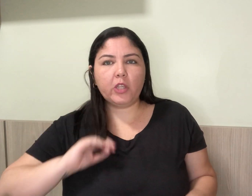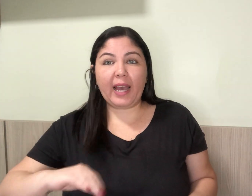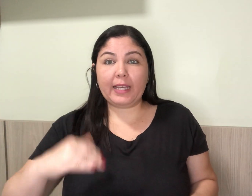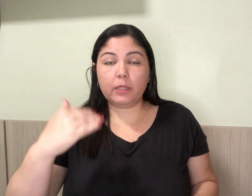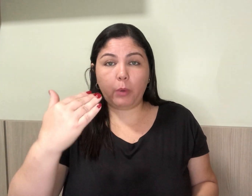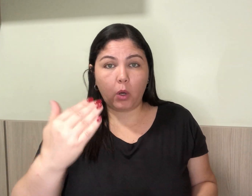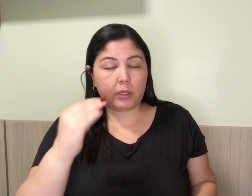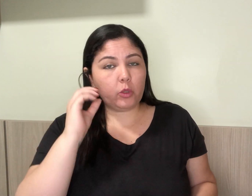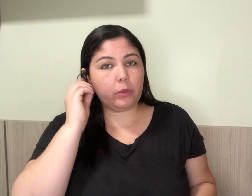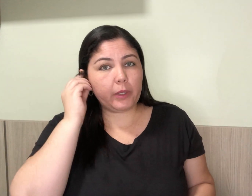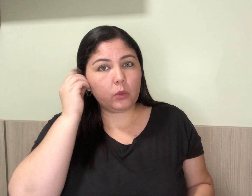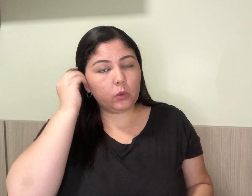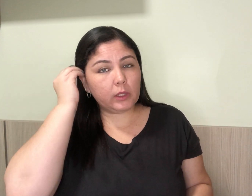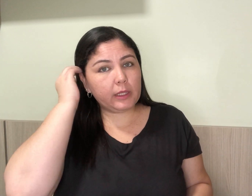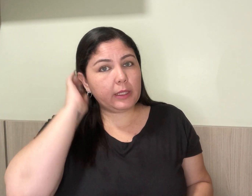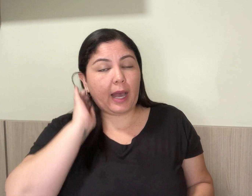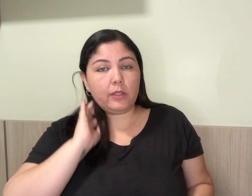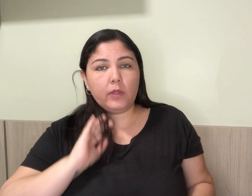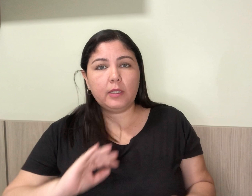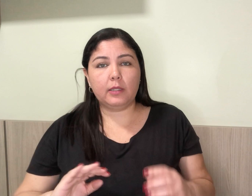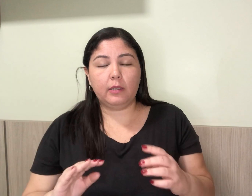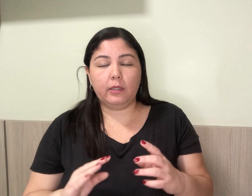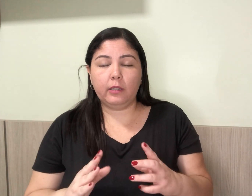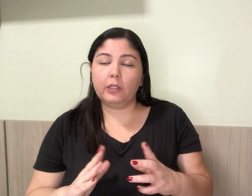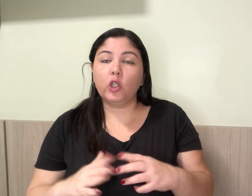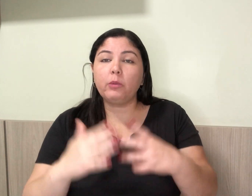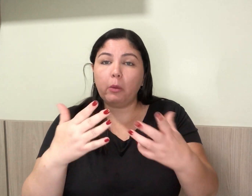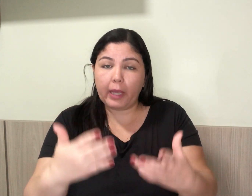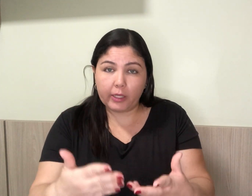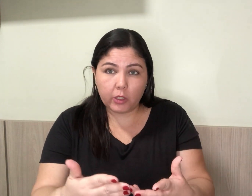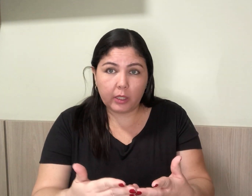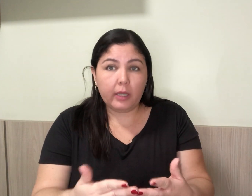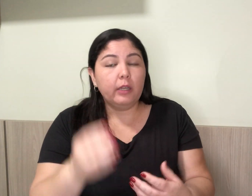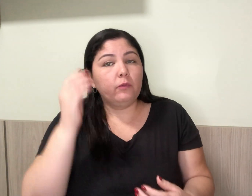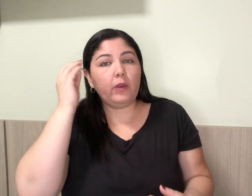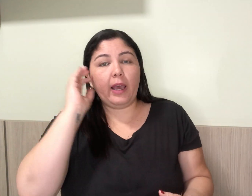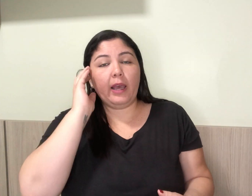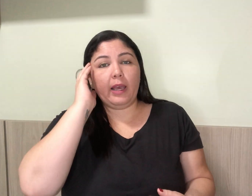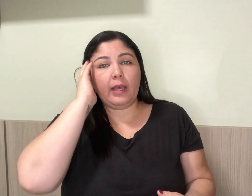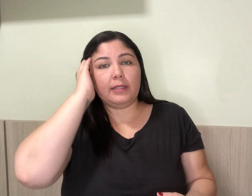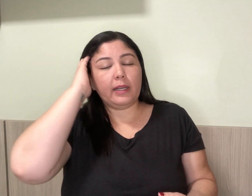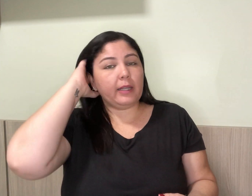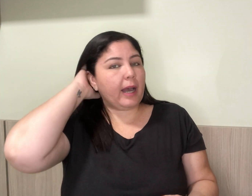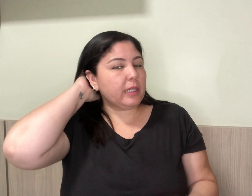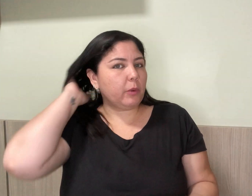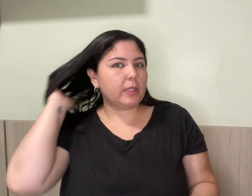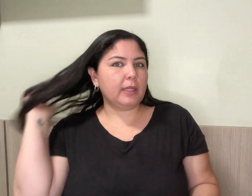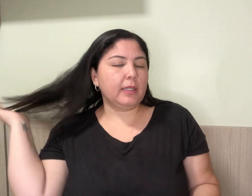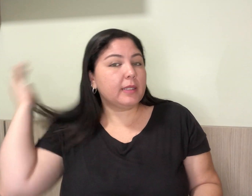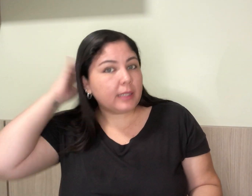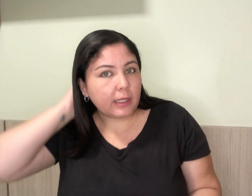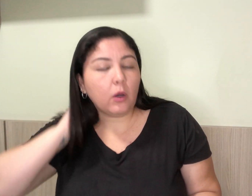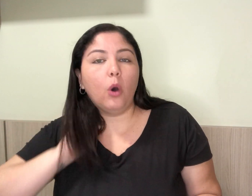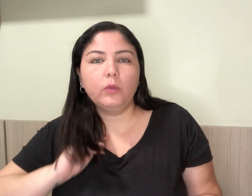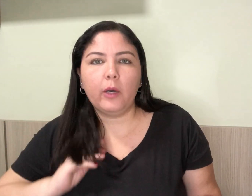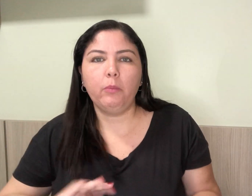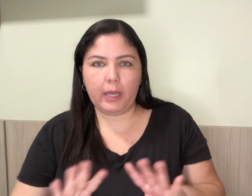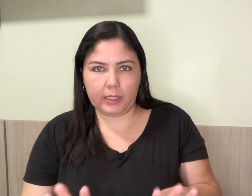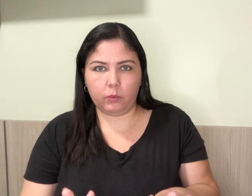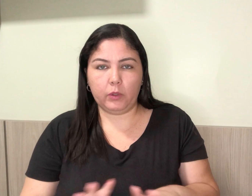a resposta de uma pergunta que, às vezes, que normalmente a resposta seria sim ou não mesmo,